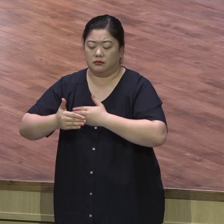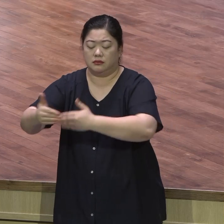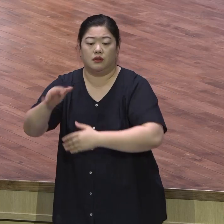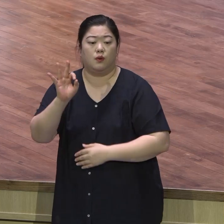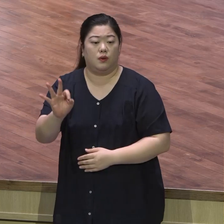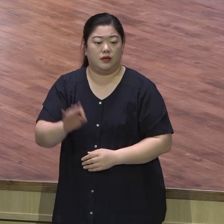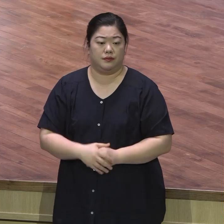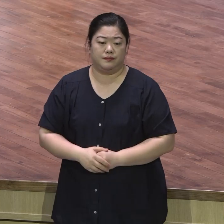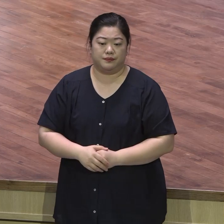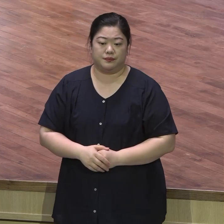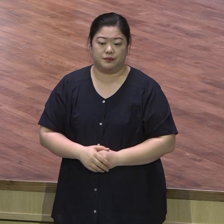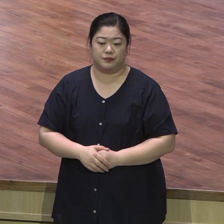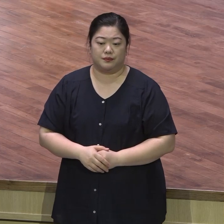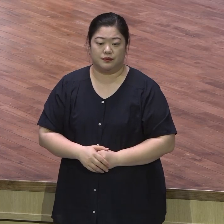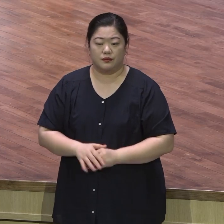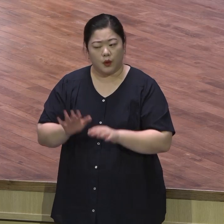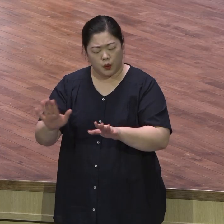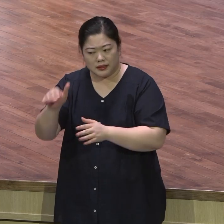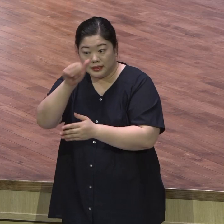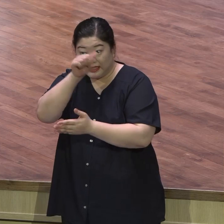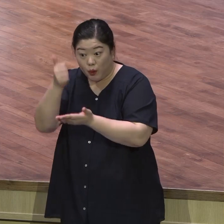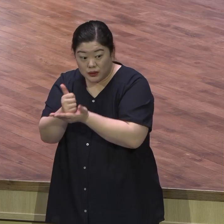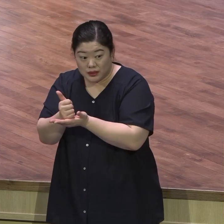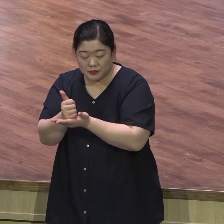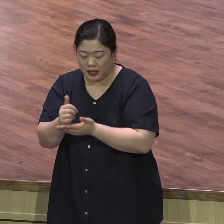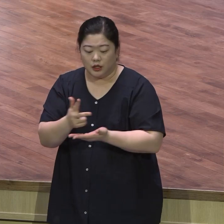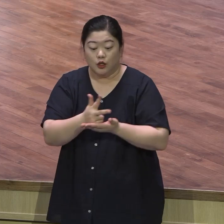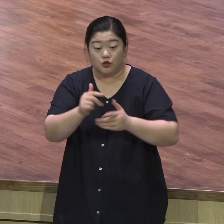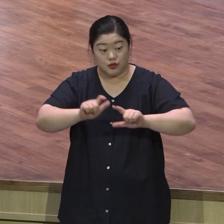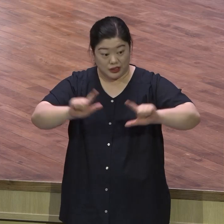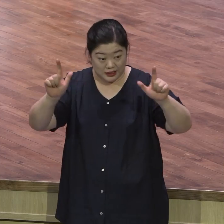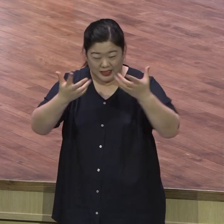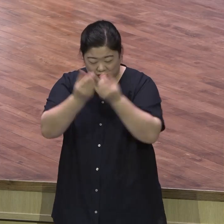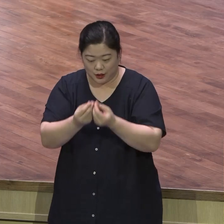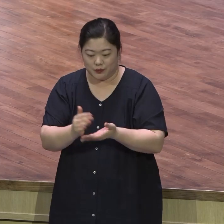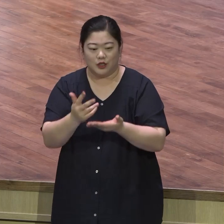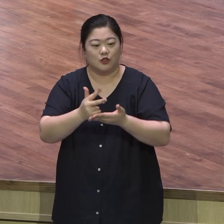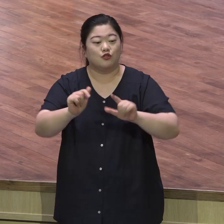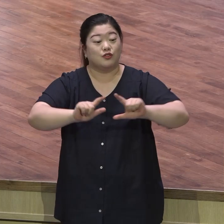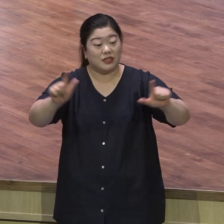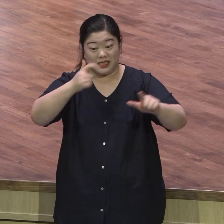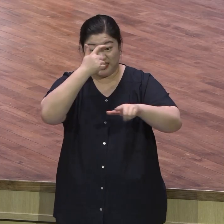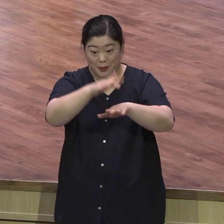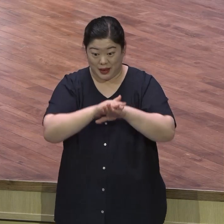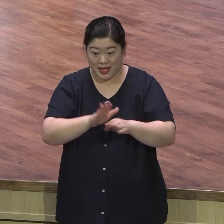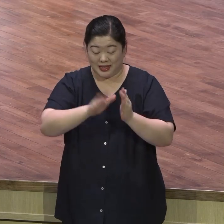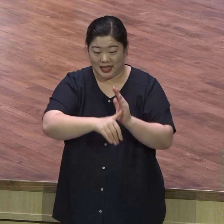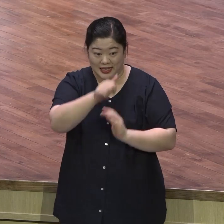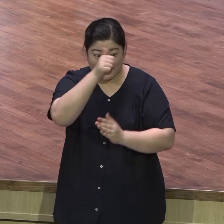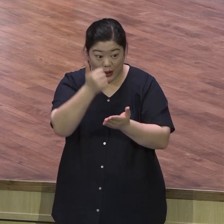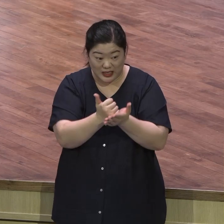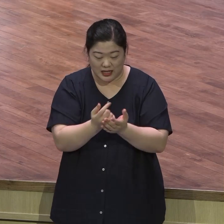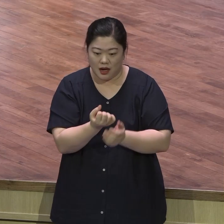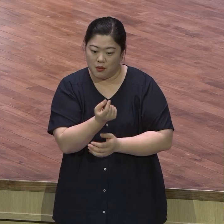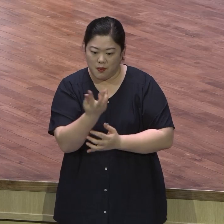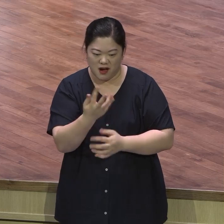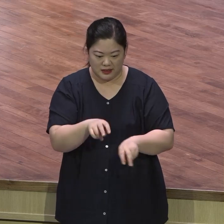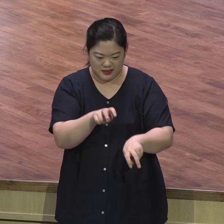오늘 우리 장훈님 통해 들었어요. 예배를 주일날 예배를 드렸는데 미리 와서